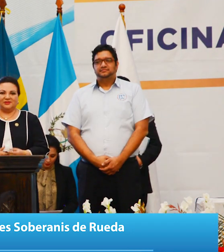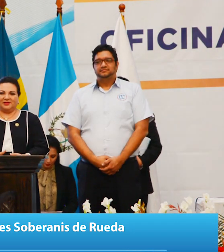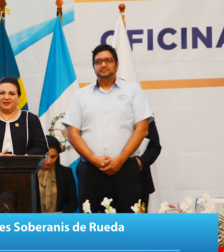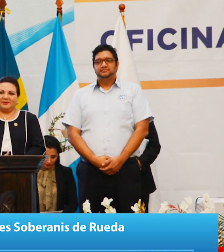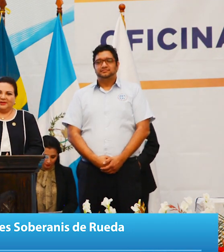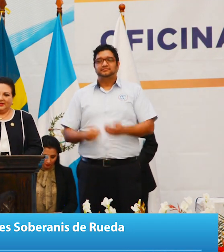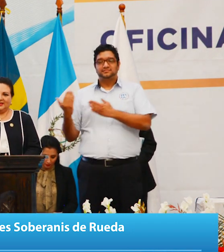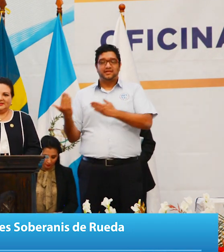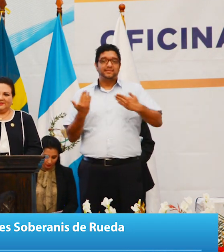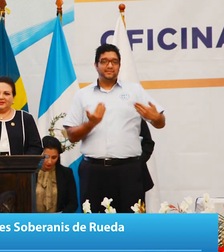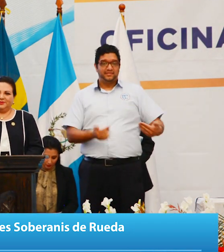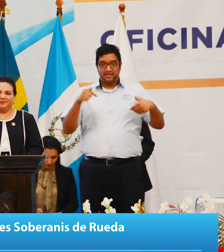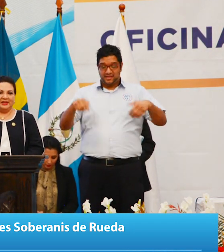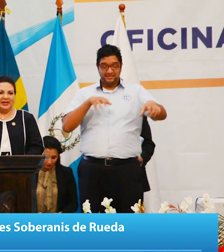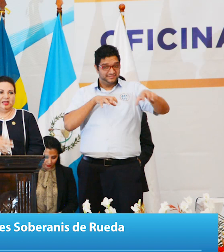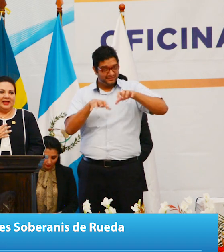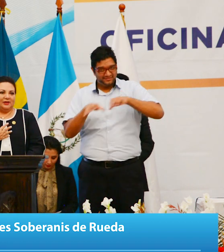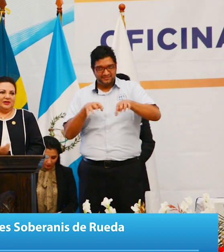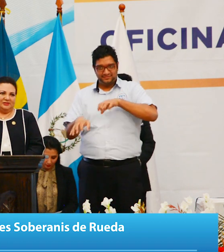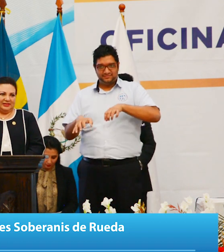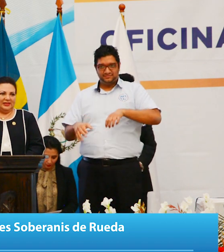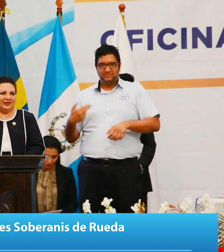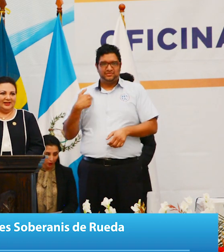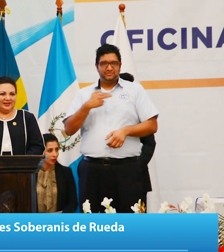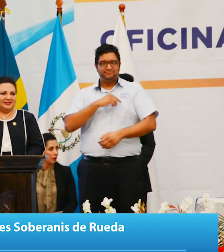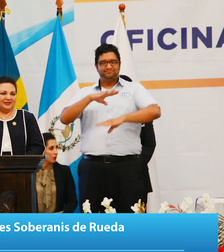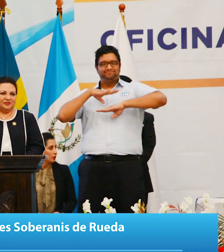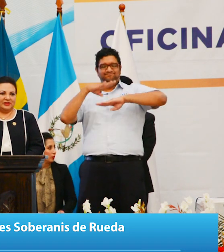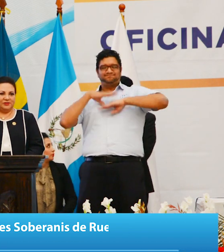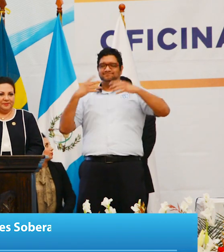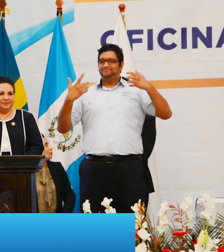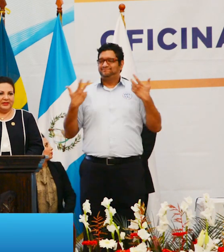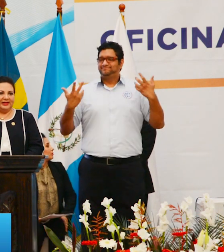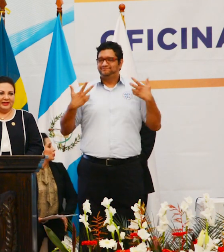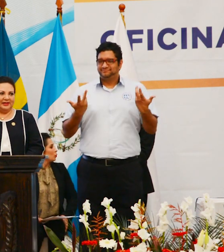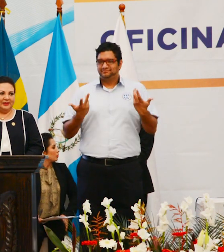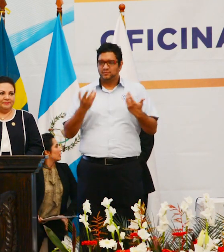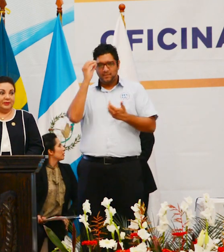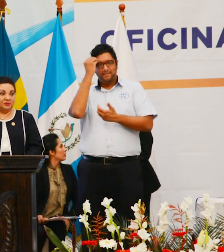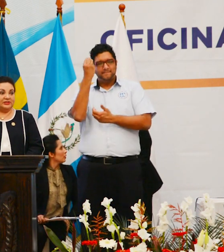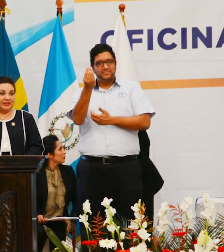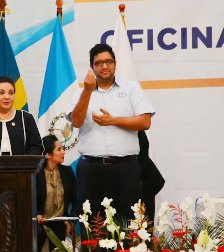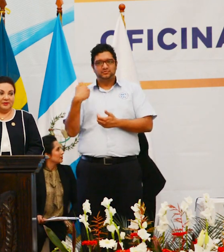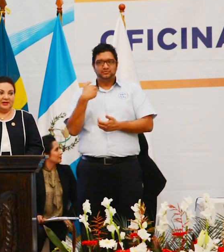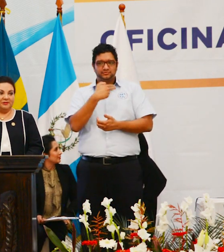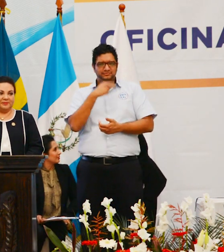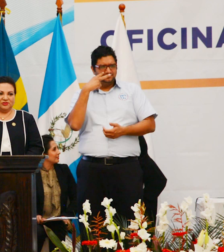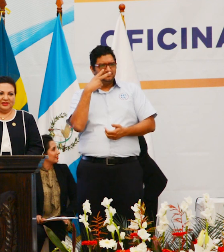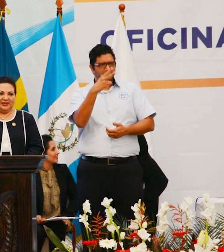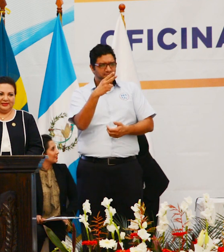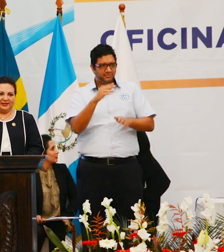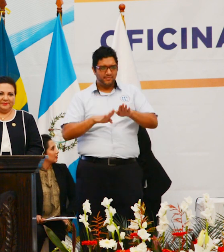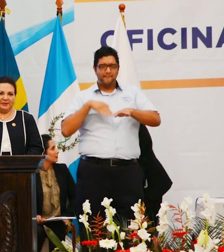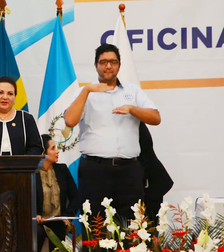la más cordial bienvenida a este evento, el cual nos llena de alegría y satisfacción, ya que vemos que se da en Guatemala un